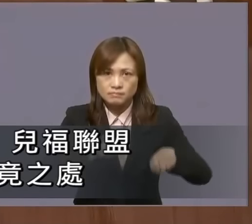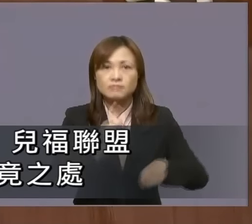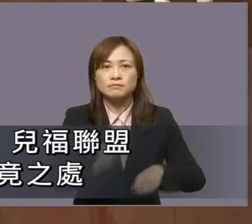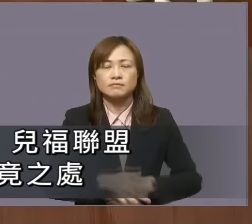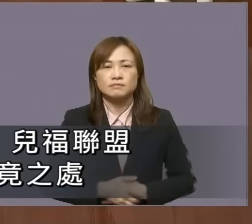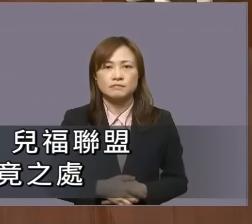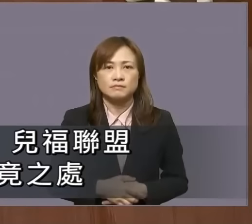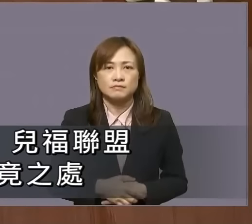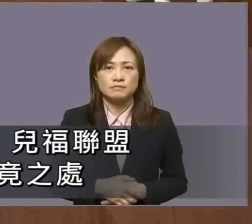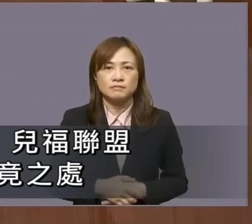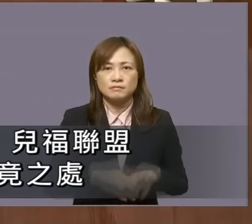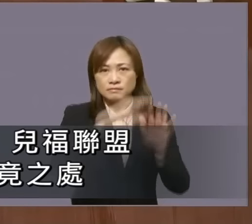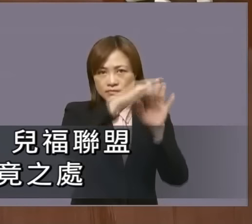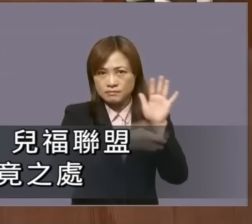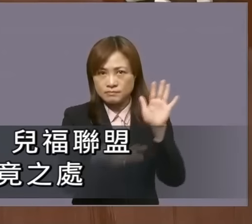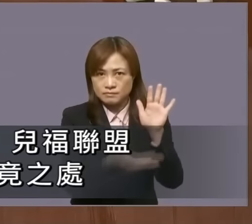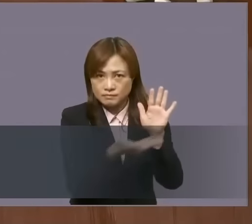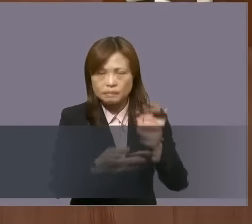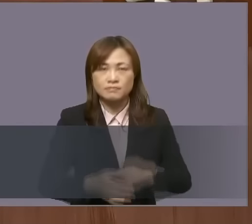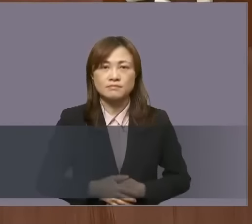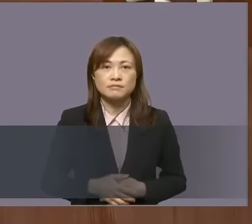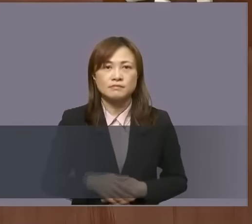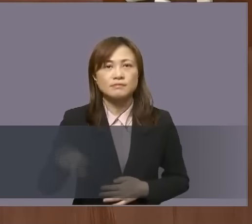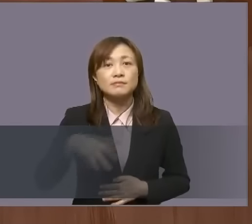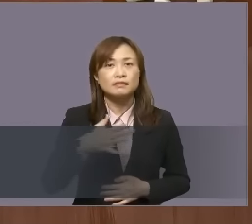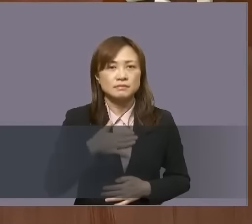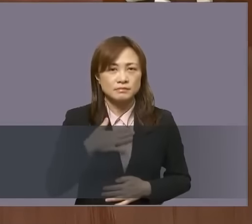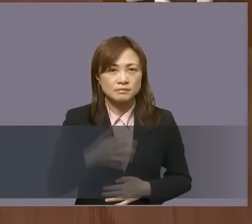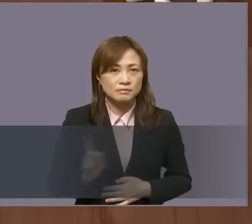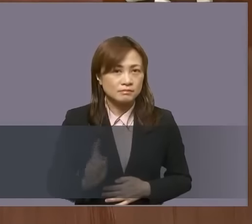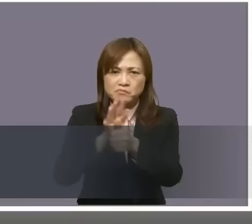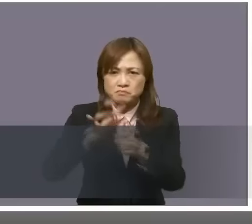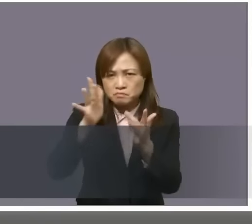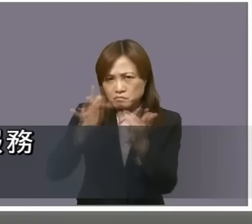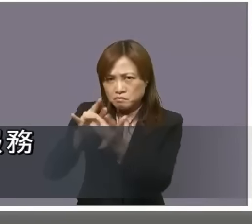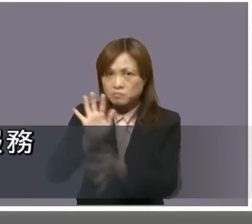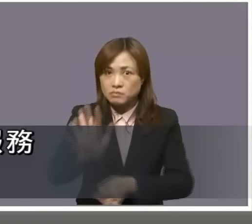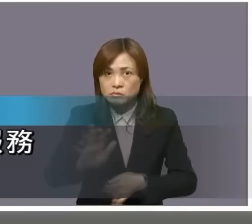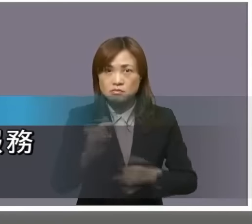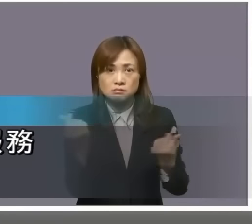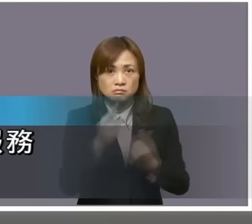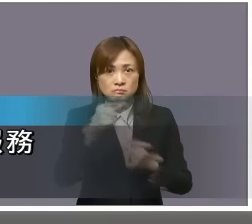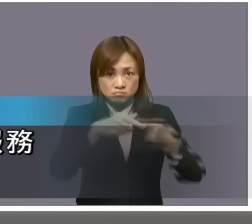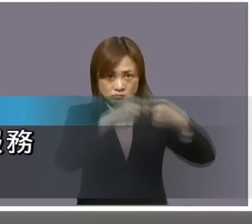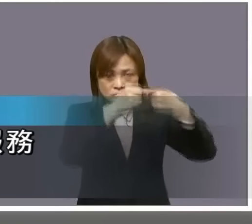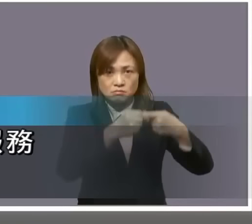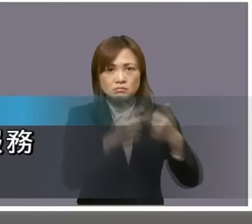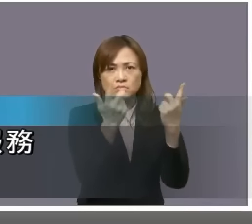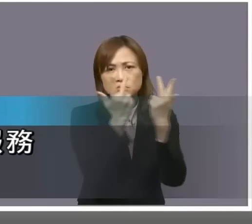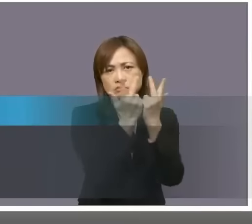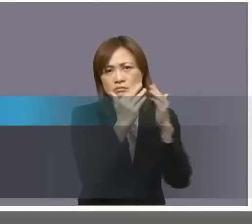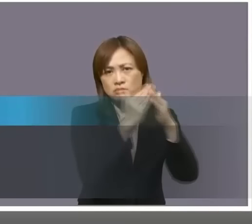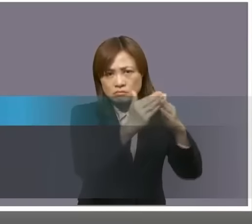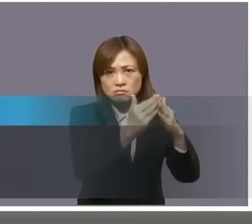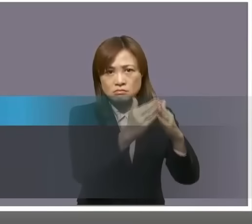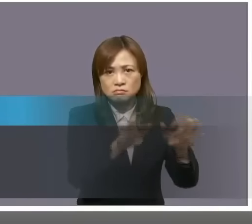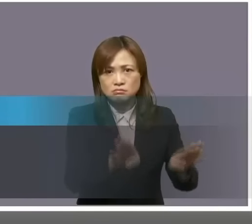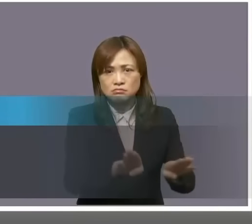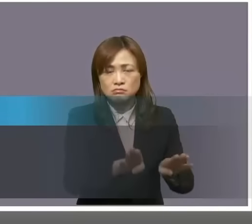中心的未尽之处。但新北社会局是立刻反驳： 新北市已经开案服务，不过它比较着重在